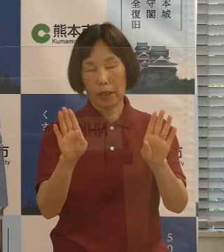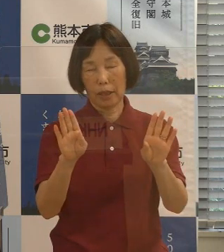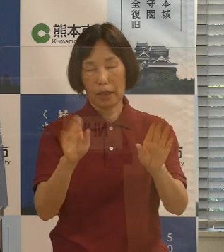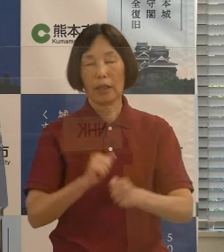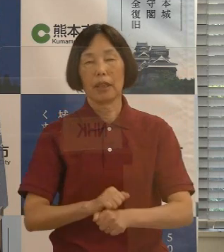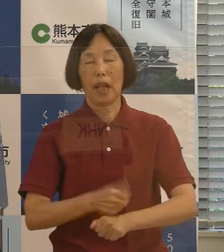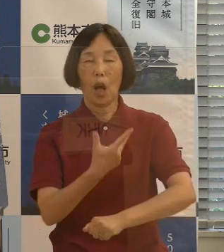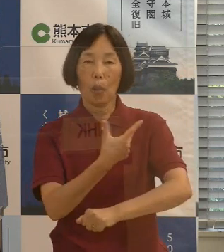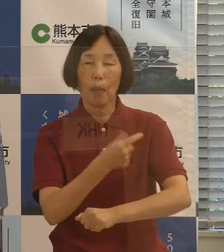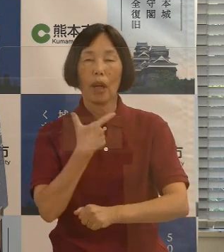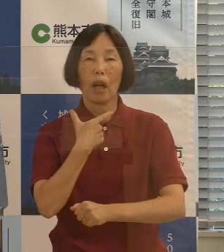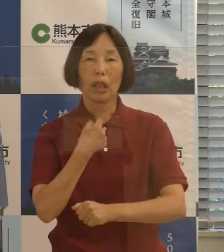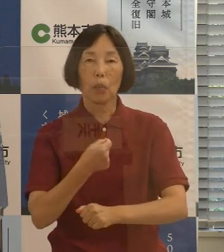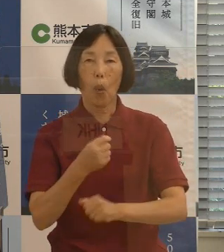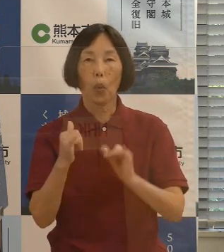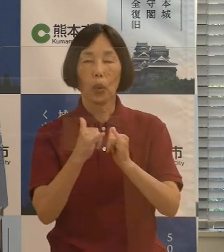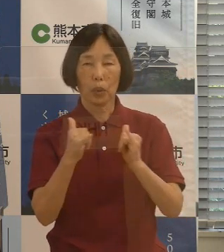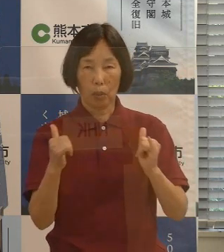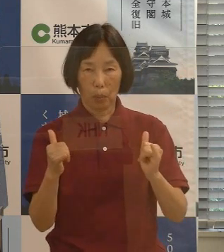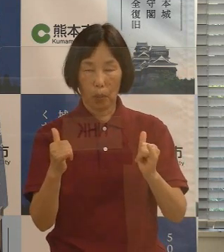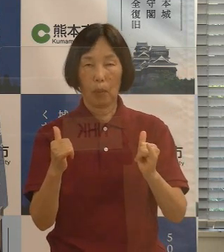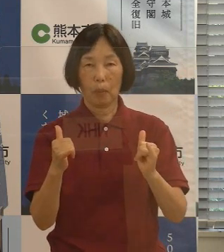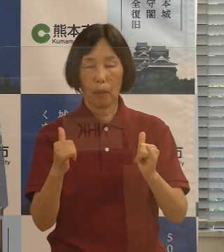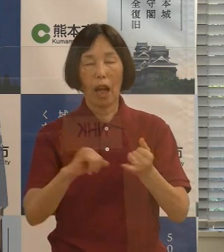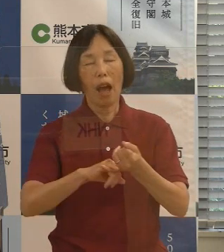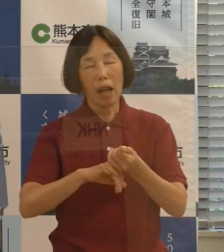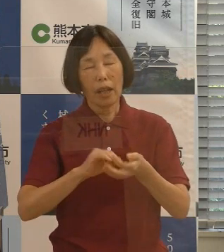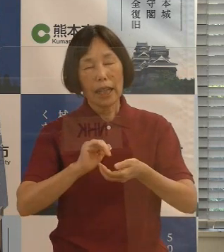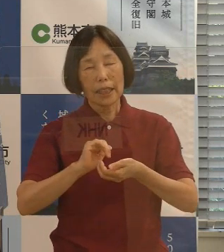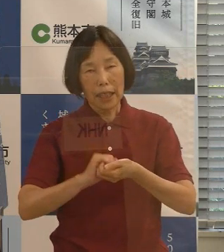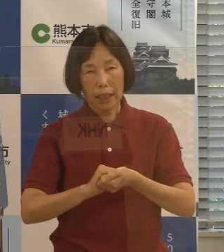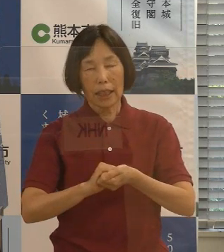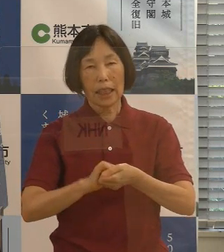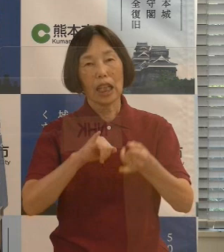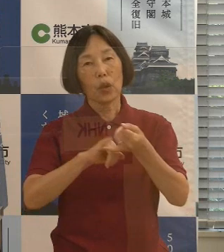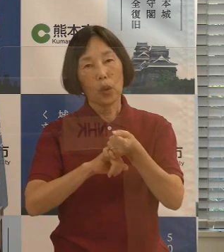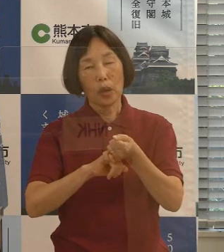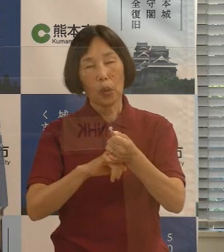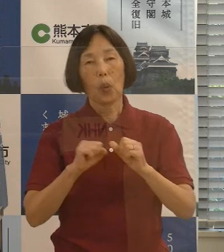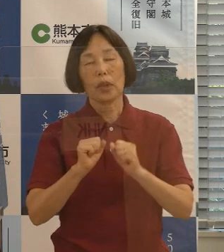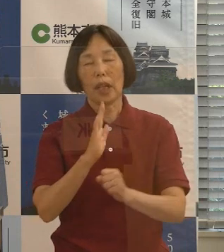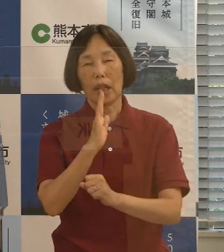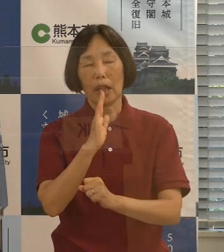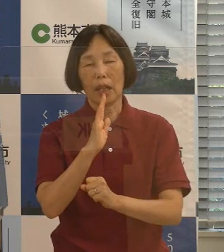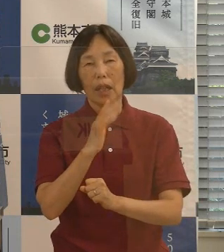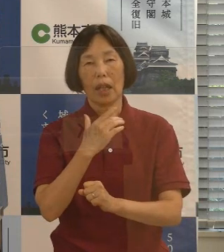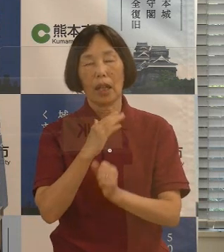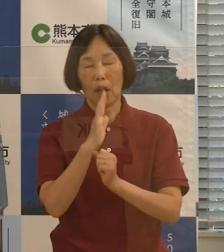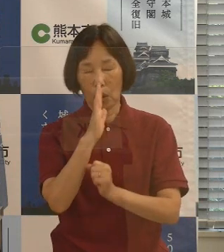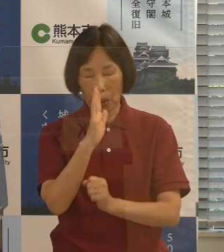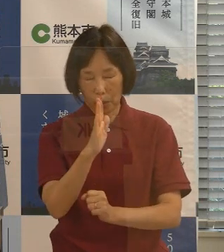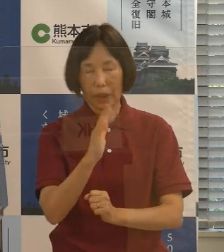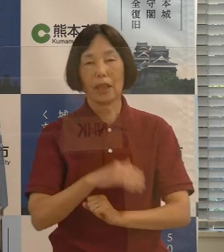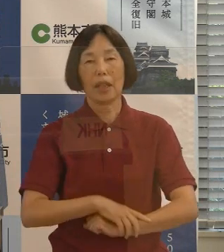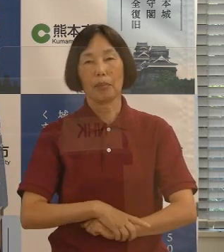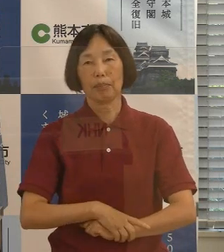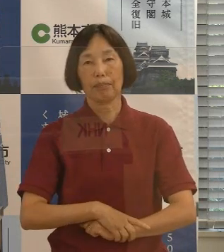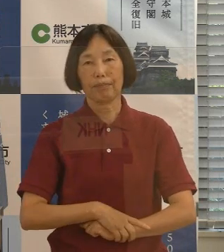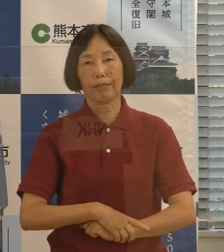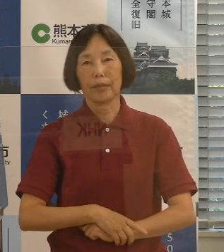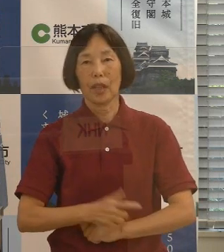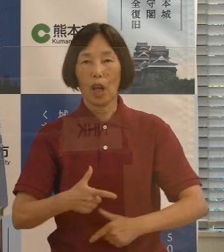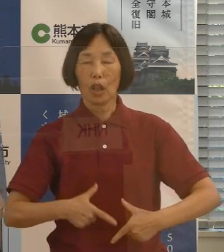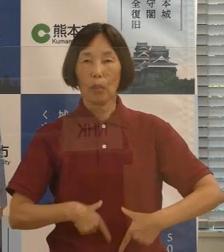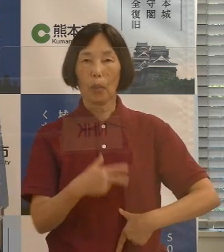望される方についてはぜひですね、この機会に予約をしていただきたいというふうに思います。なお本